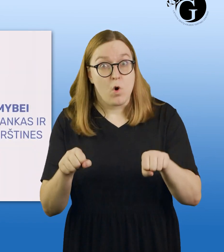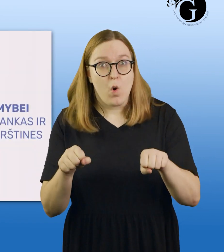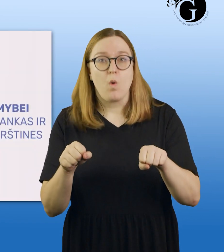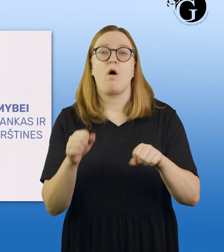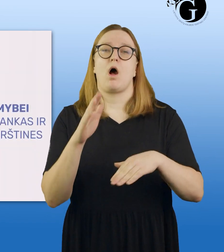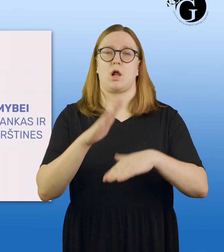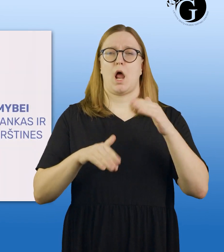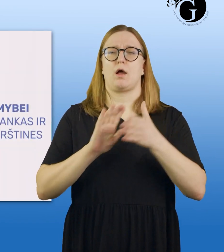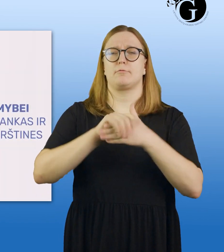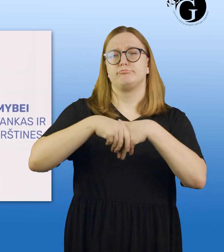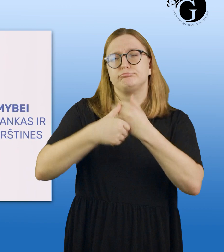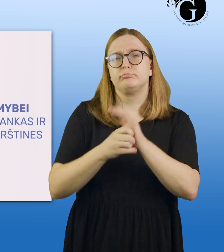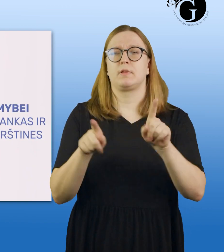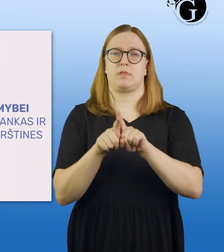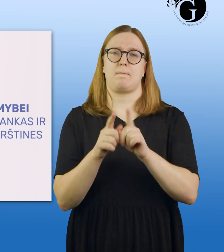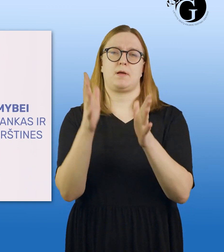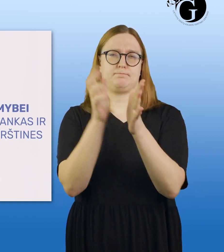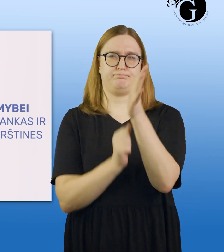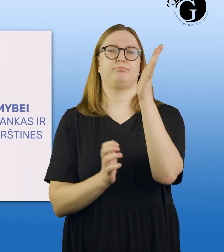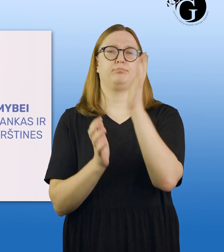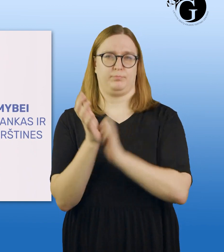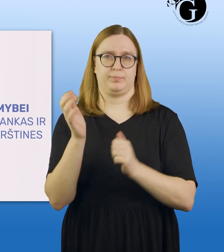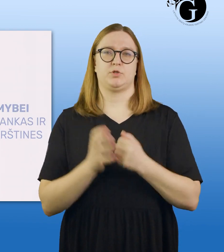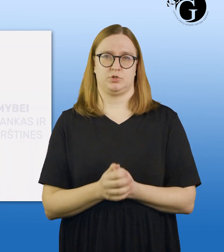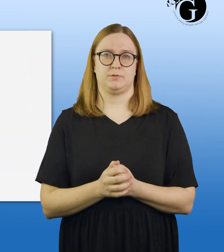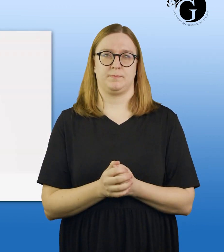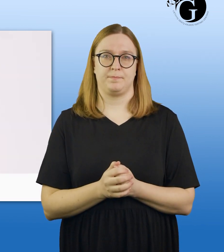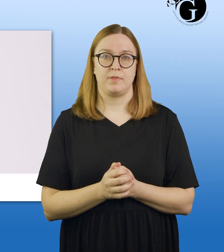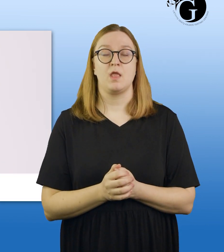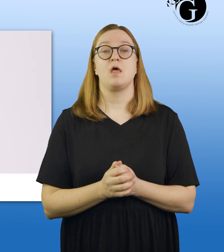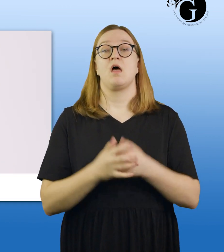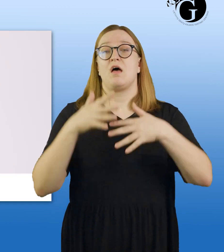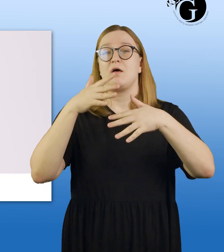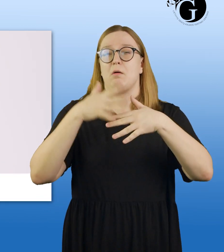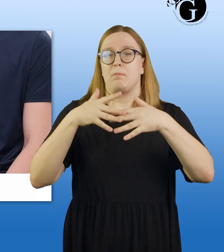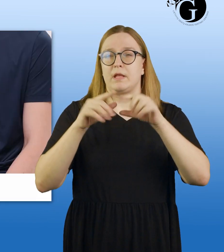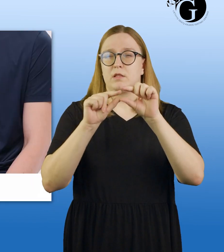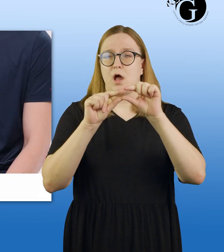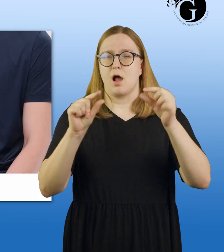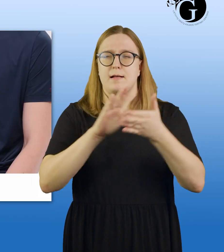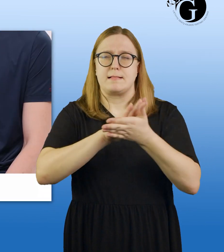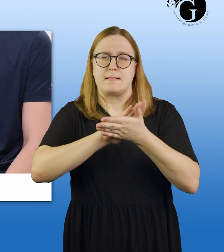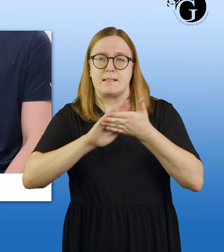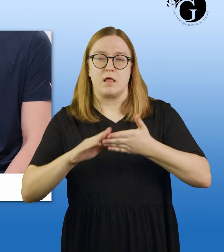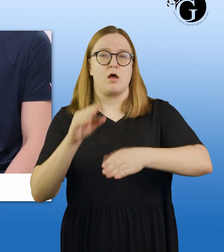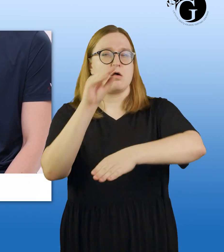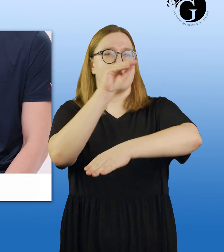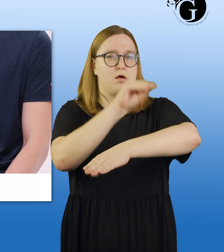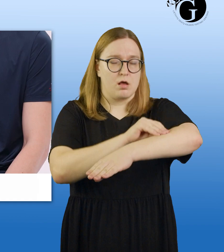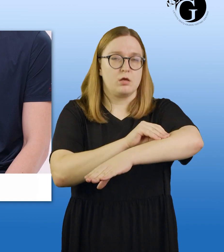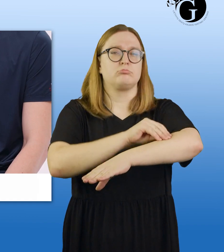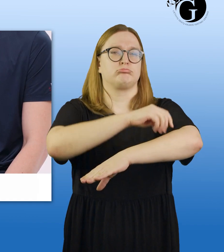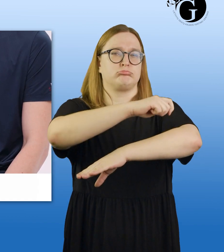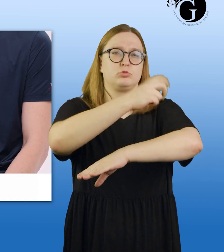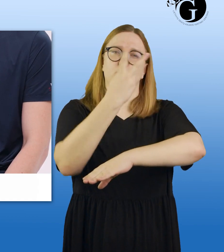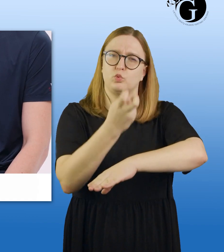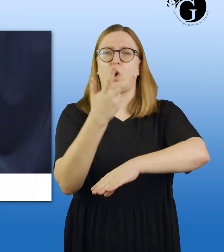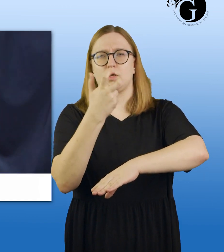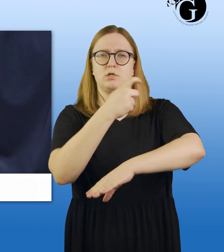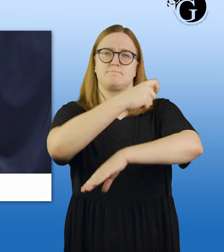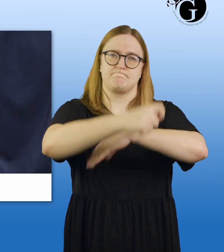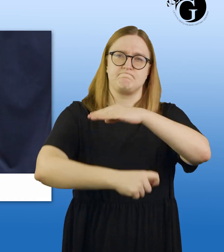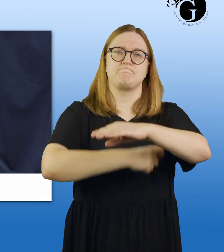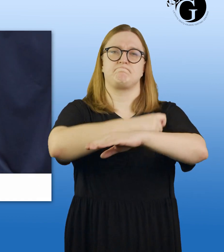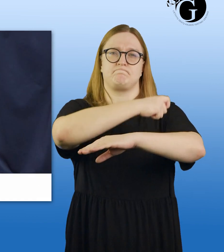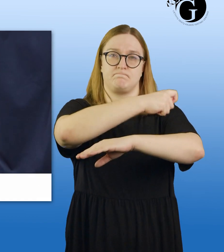galimybei, nusiplaukite rankas ir užsimaukite pirštines. Steriliu tvarsčiu tiesiogiai užspauskite žaizdą ir